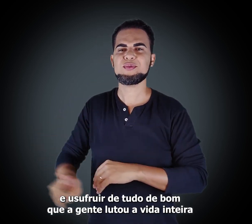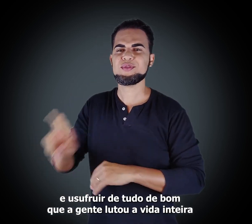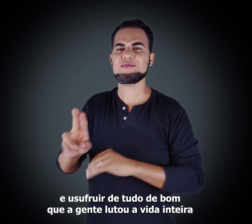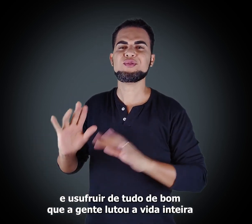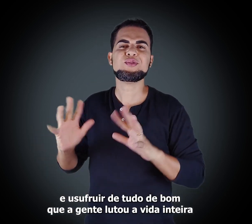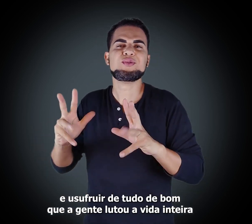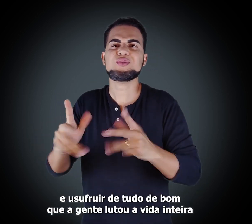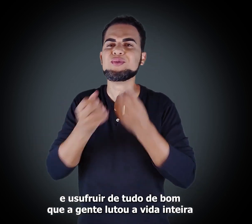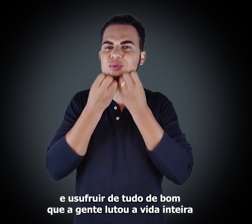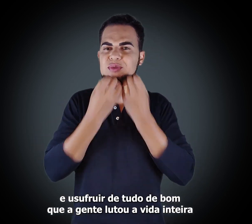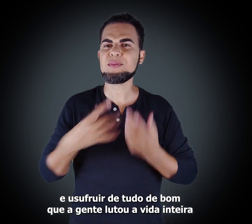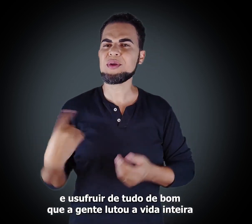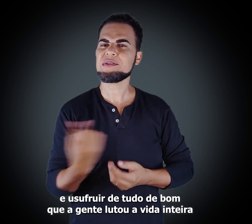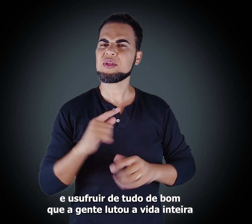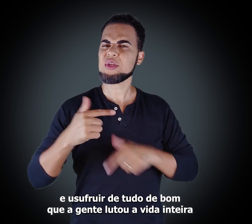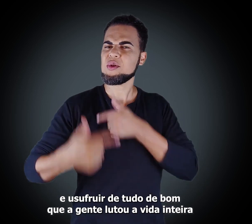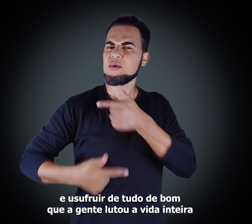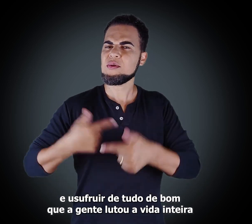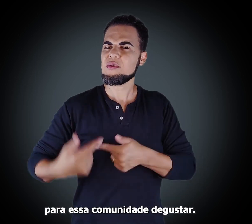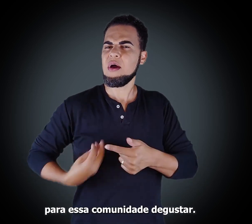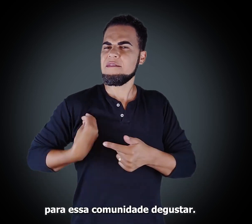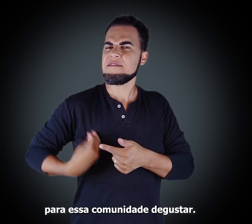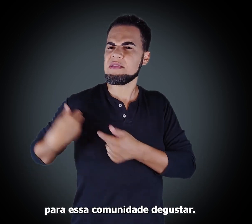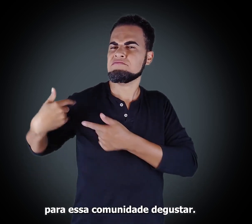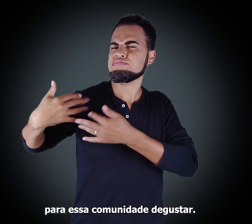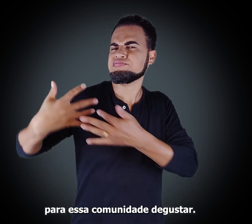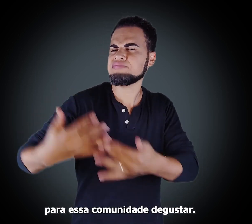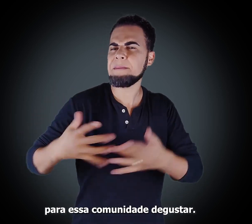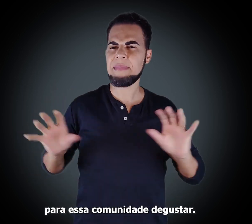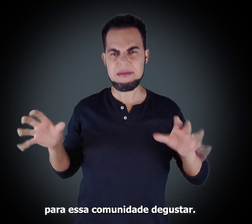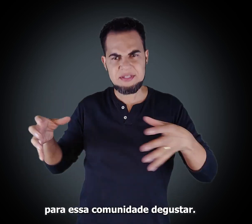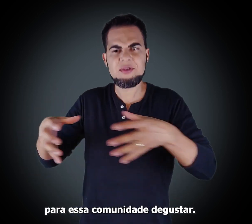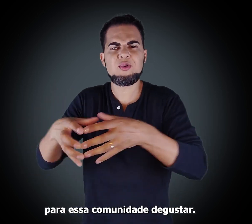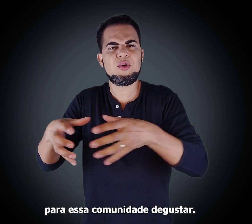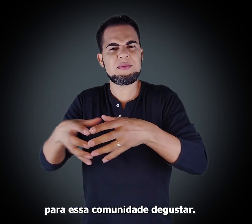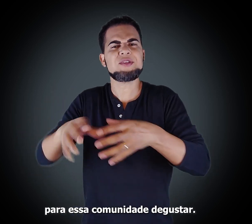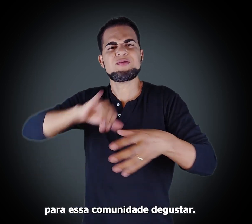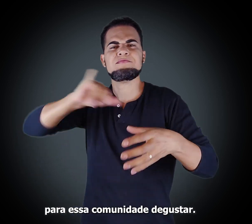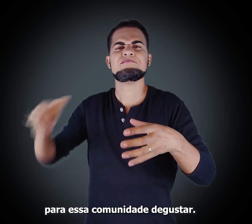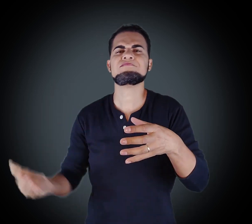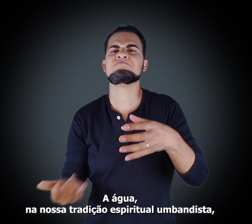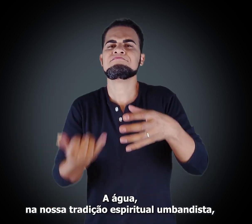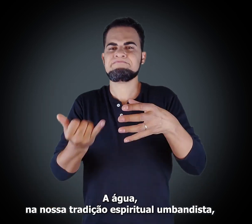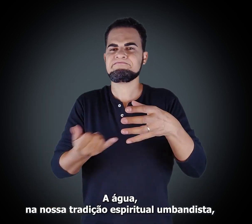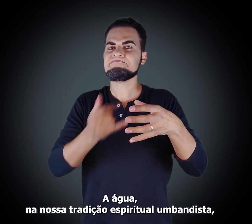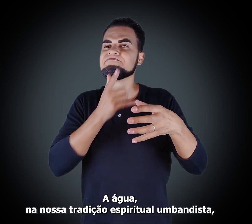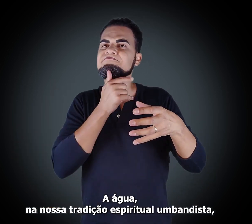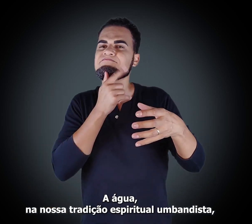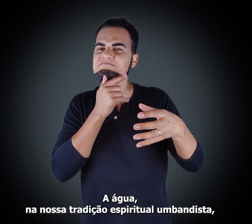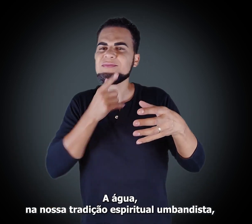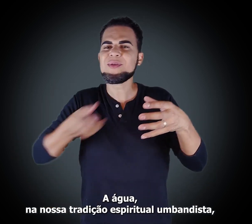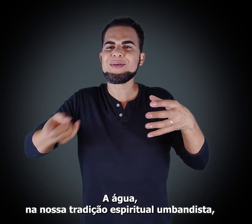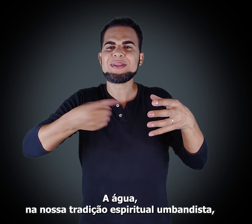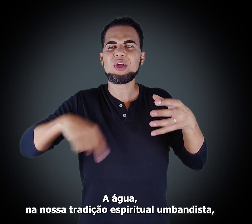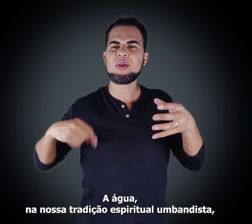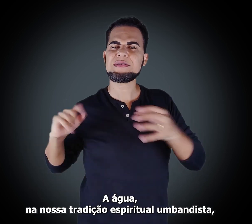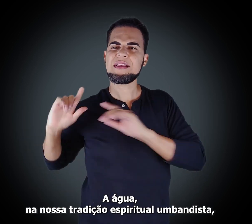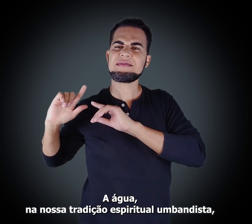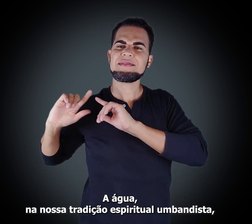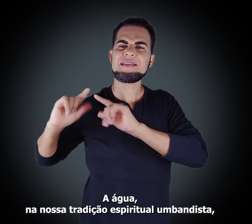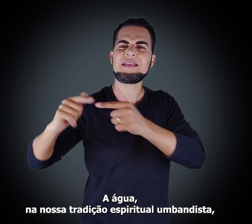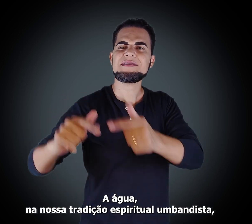usufruir de tudo de bom que a gente lutou a vida inteira para essa comunidade degustar. A água da nossa